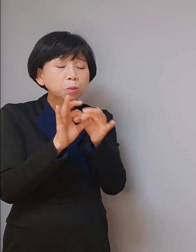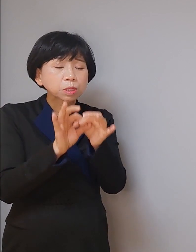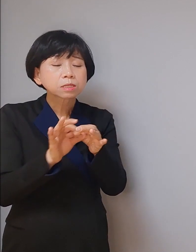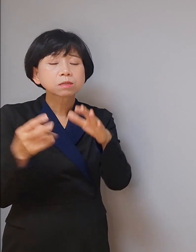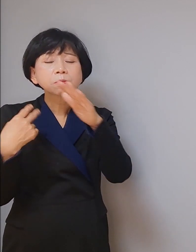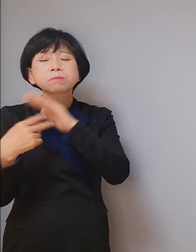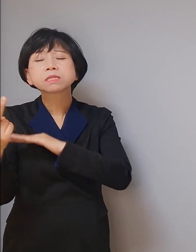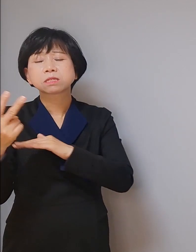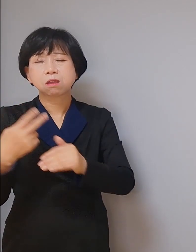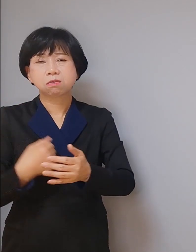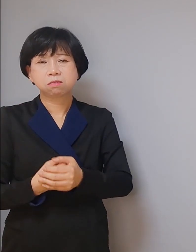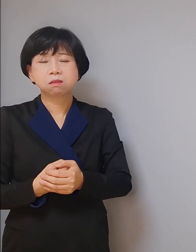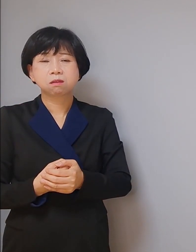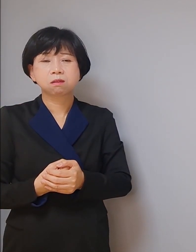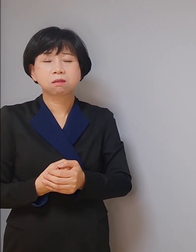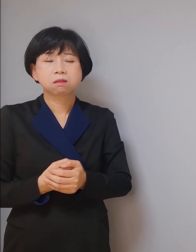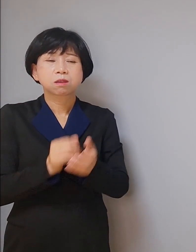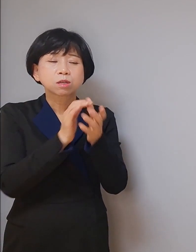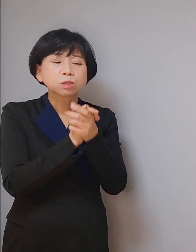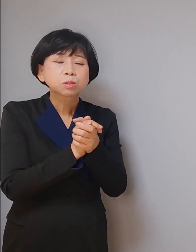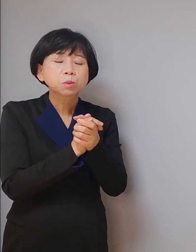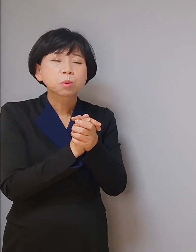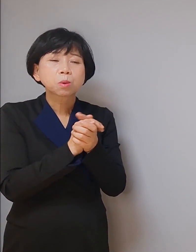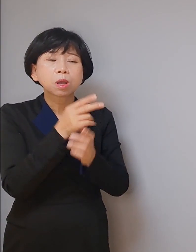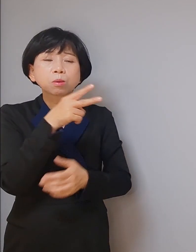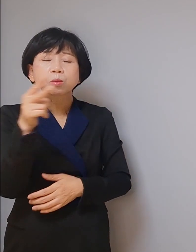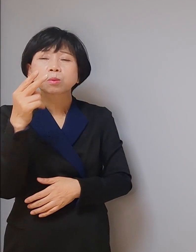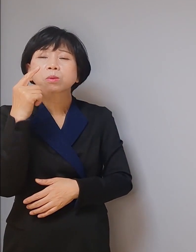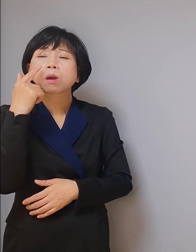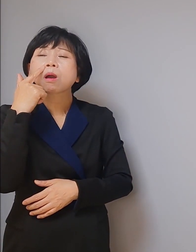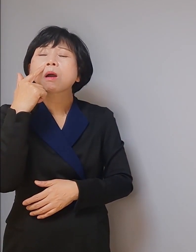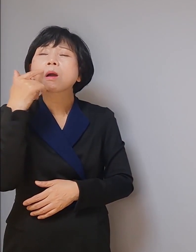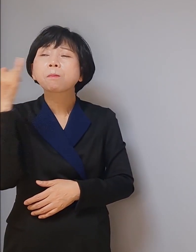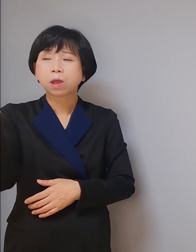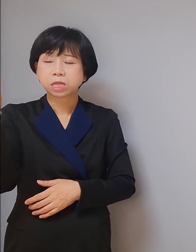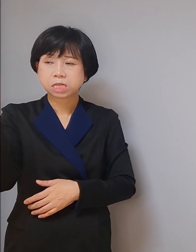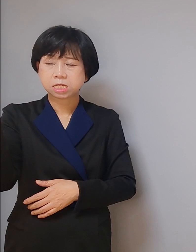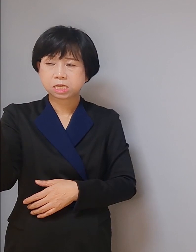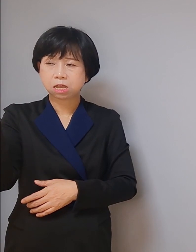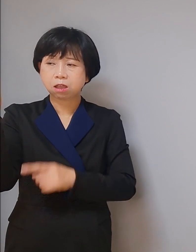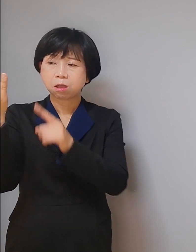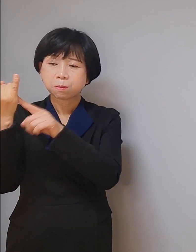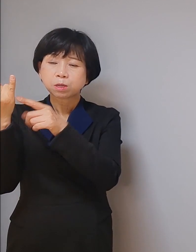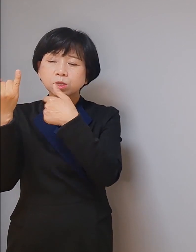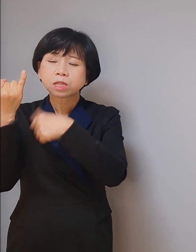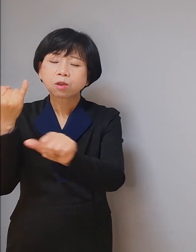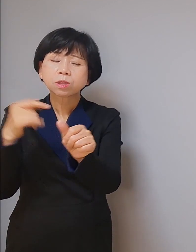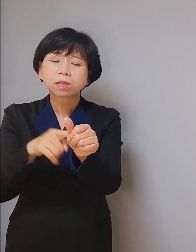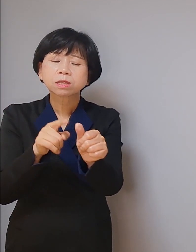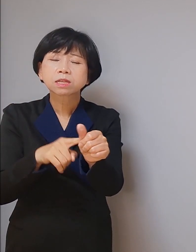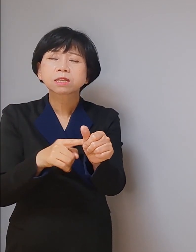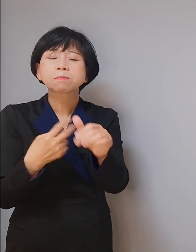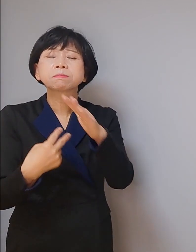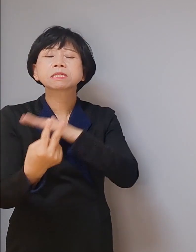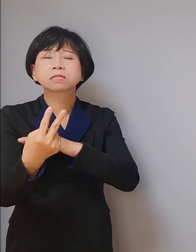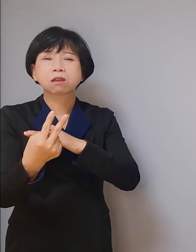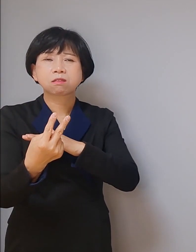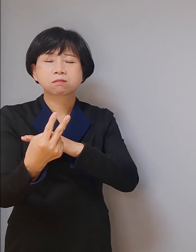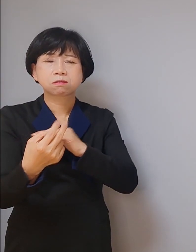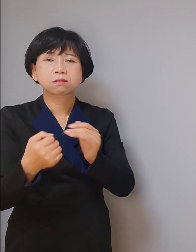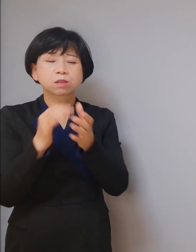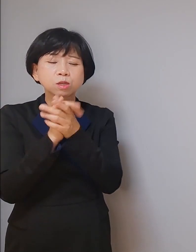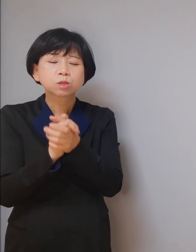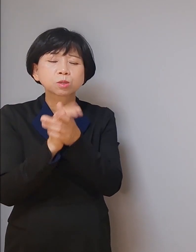어머니고 비전이 자녀인 거죠. 기도에서 비전이 태어난다. 기도로부터 비전이 출발한다.